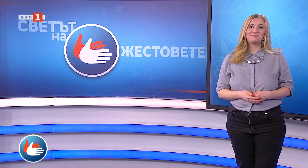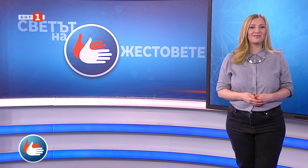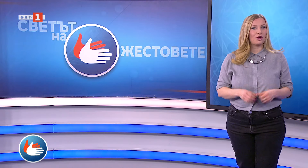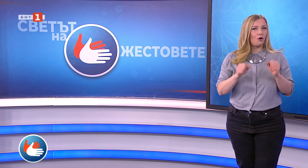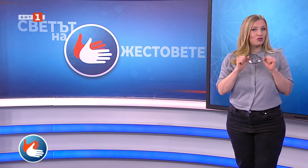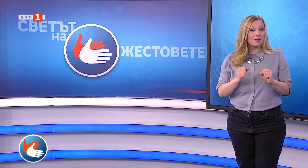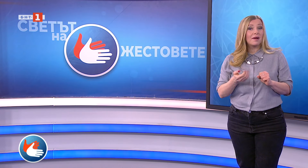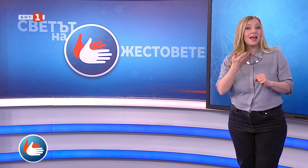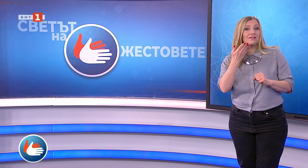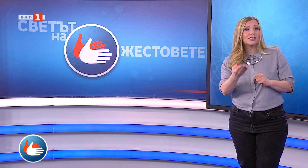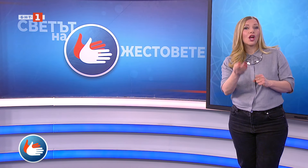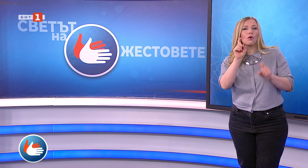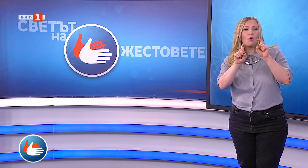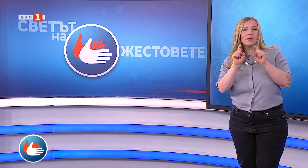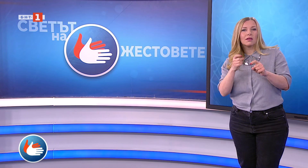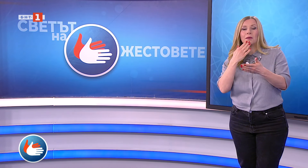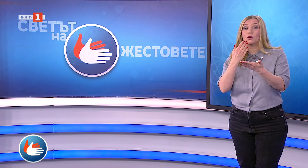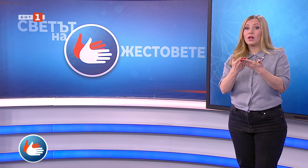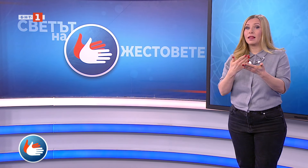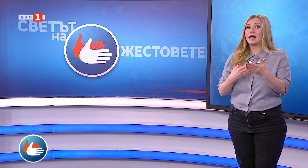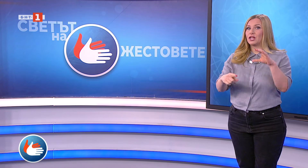Очакваме вашите коментари и предложения на нашият имейл и на